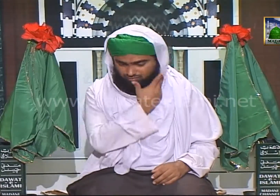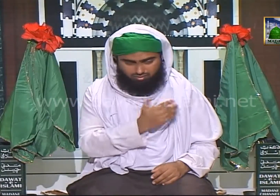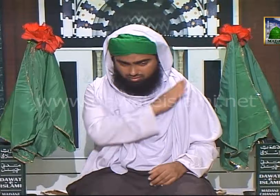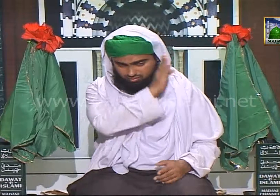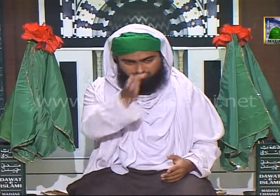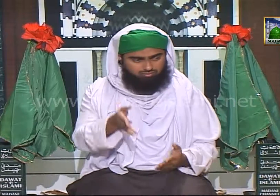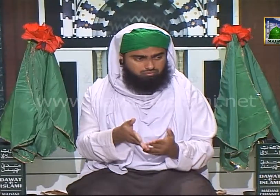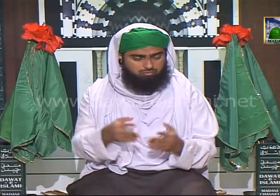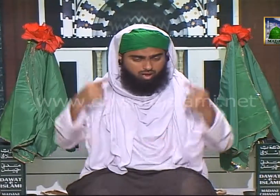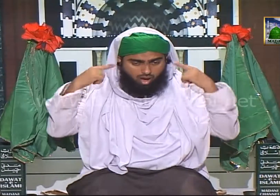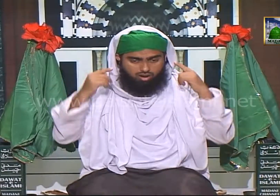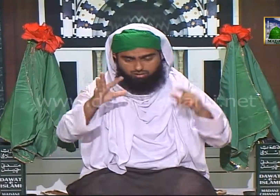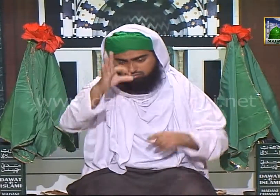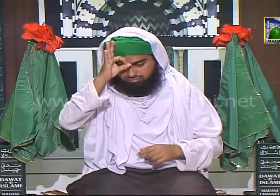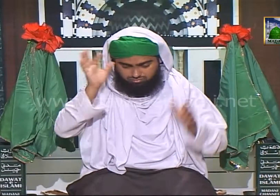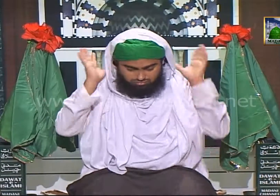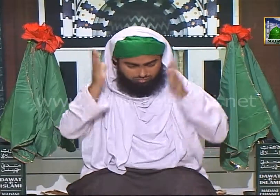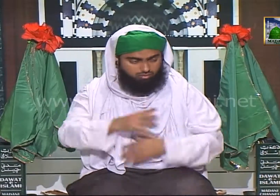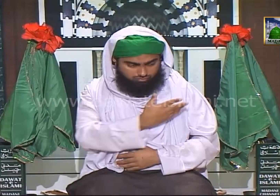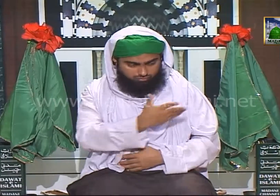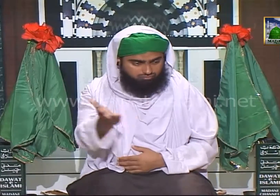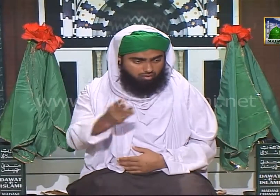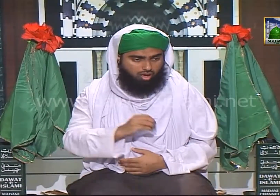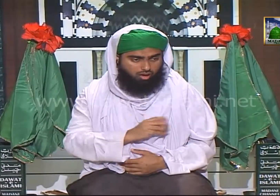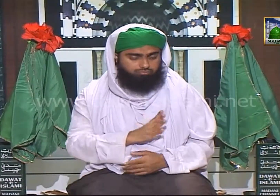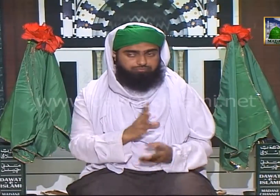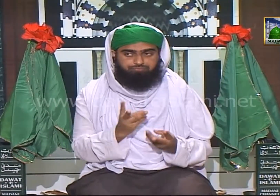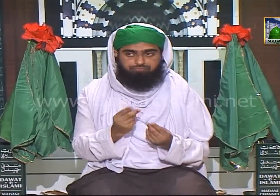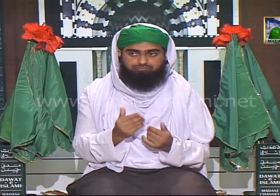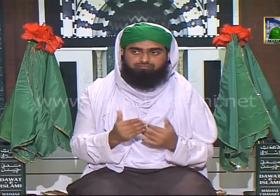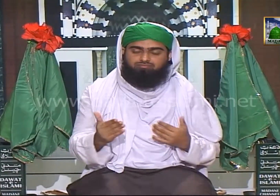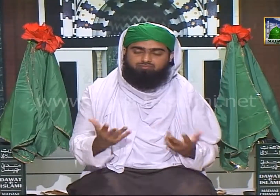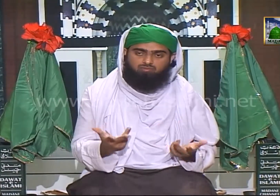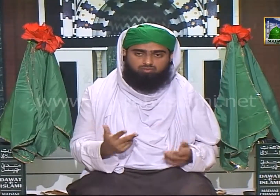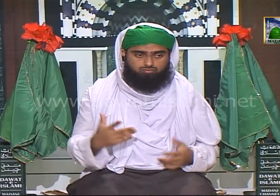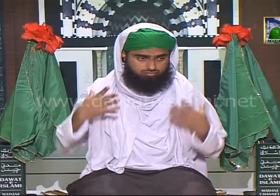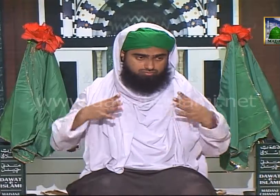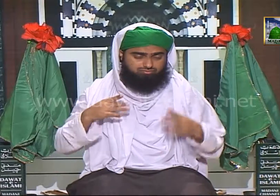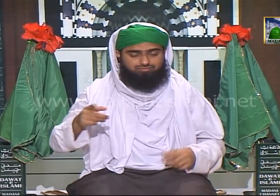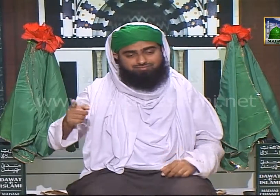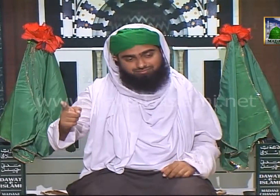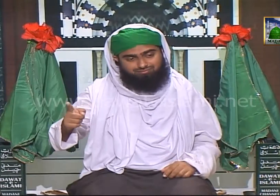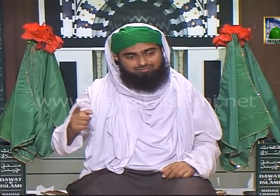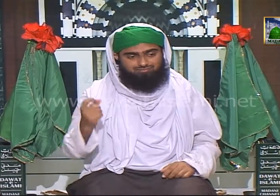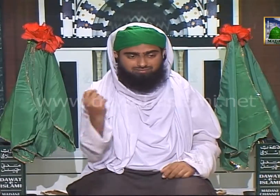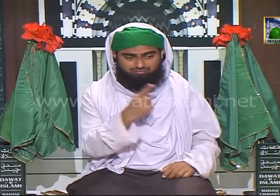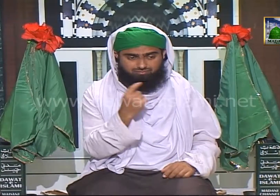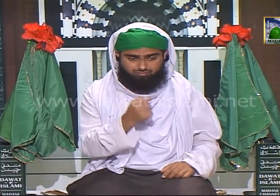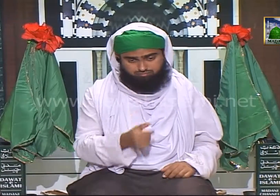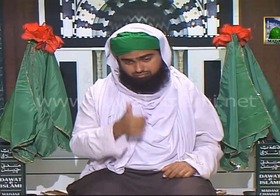کیا. تو 12 میں کہ اس لیے وہ حلال روزی ہے کہ یہ بیچارے محنت کرتے ہیں, مشقت کرتے ہیں. اور میں تو کہتا ہوں بہترین روزی ہے مسجد کی